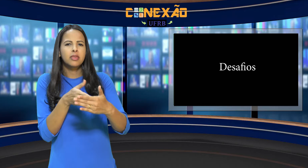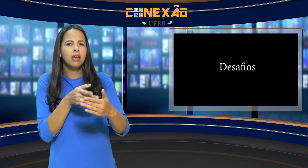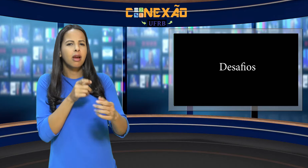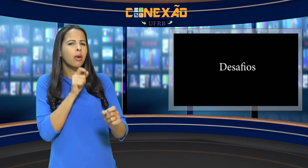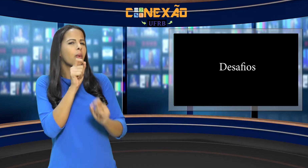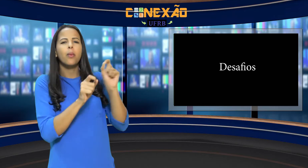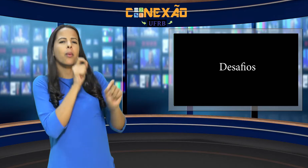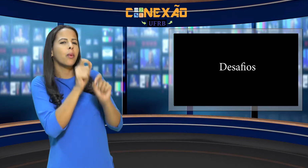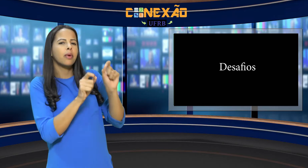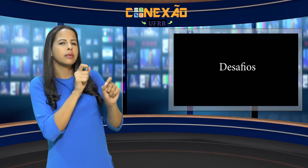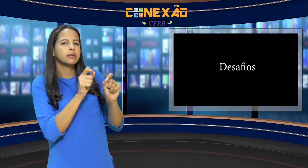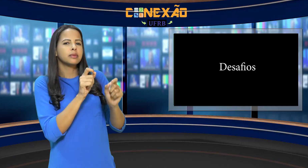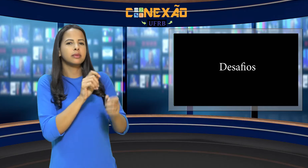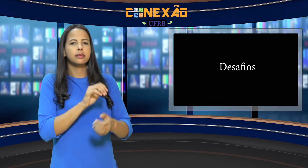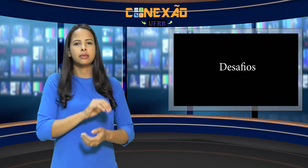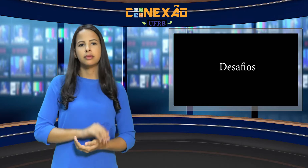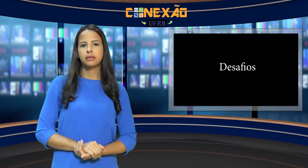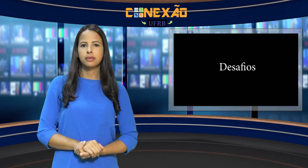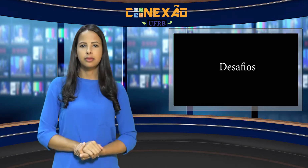Desafios.